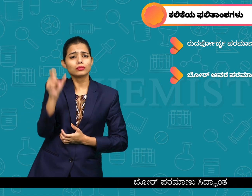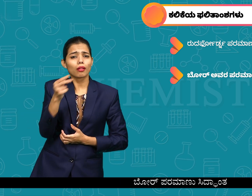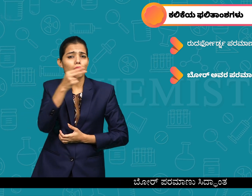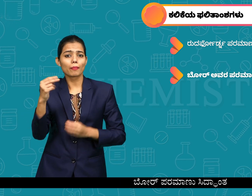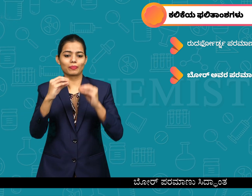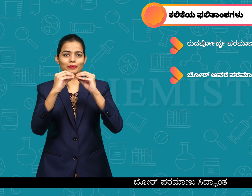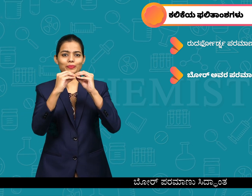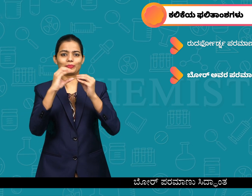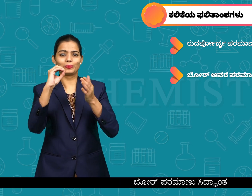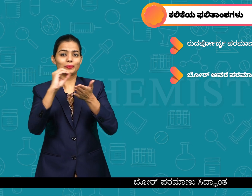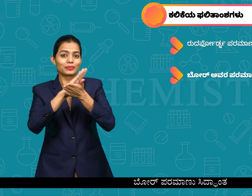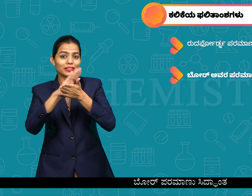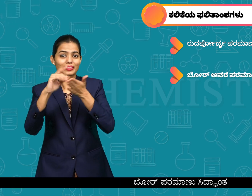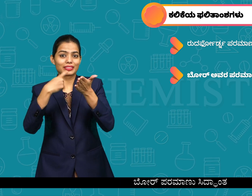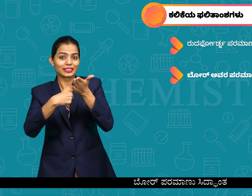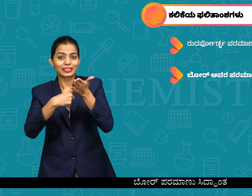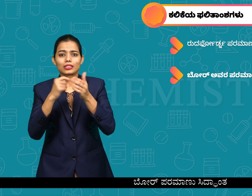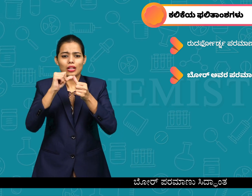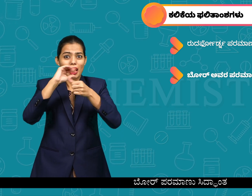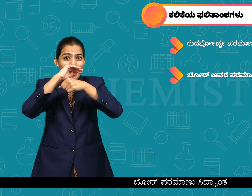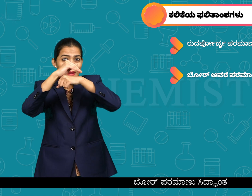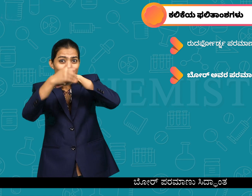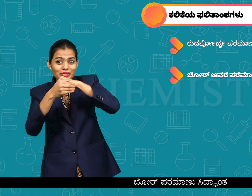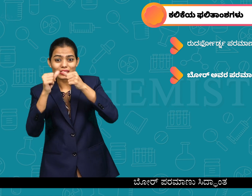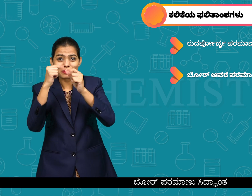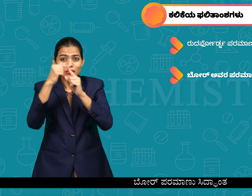ಬೋರ್ ಪರಮಾಣು ಸಿದ್ಧಾಂತ.